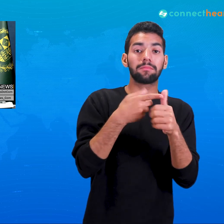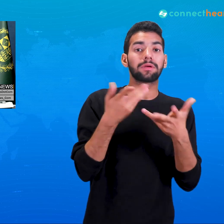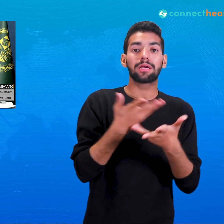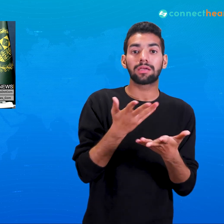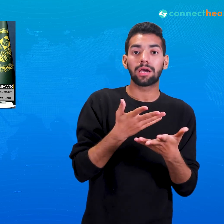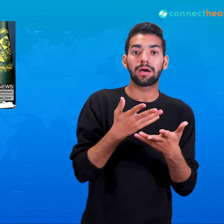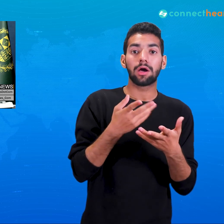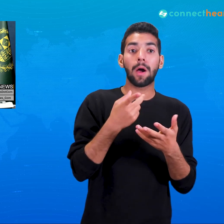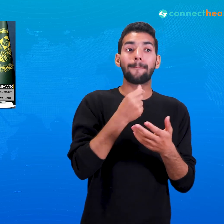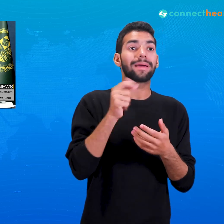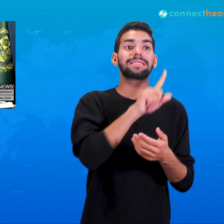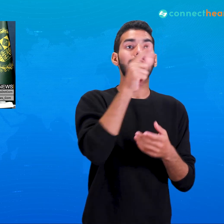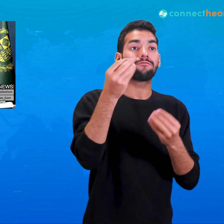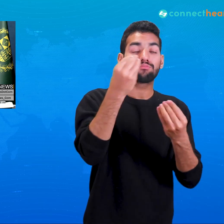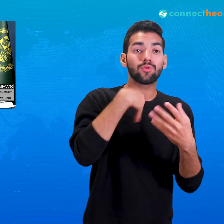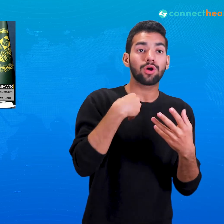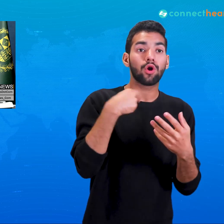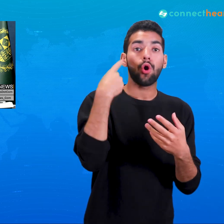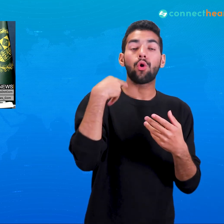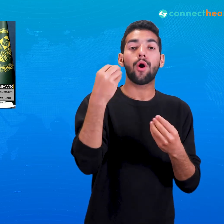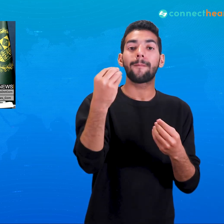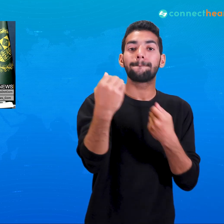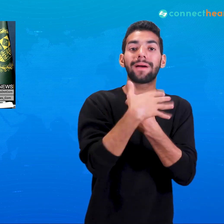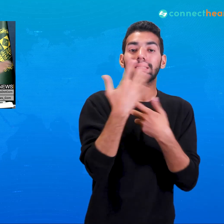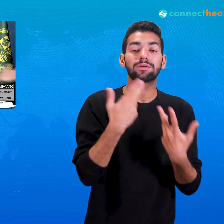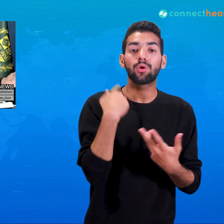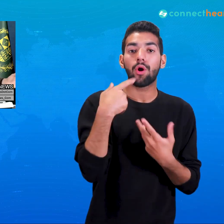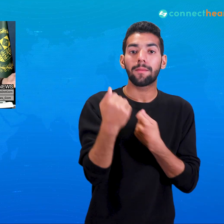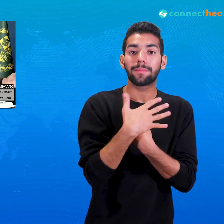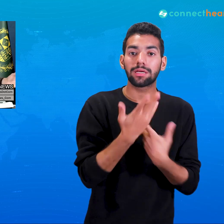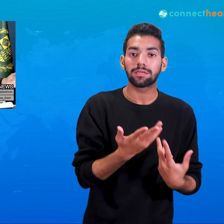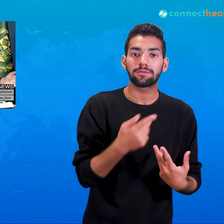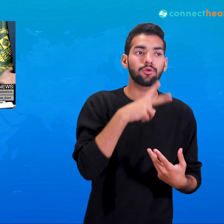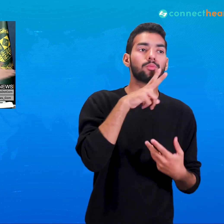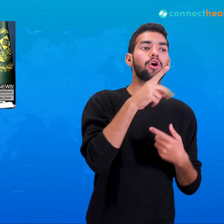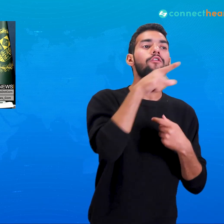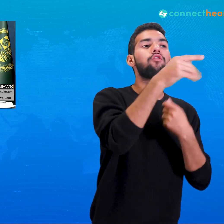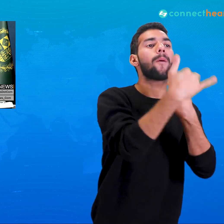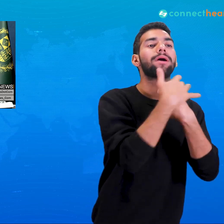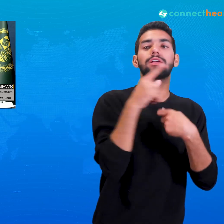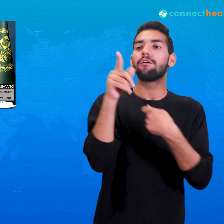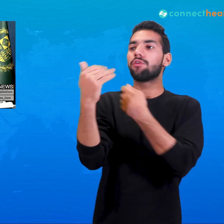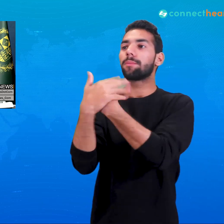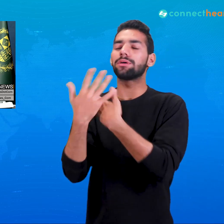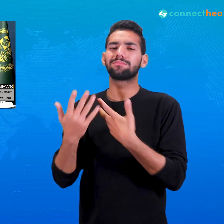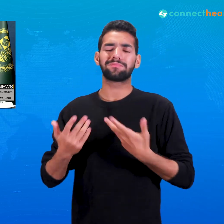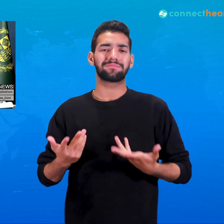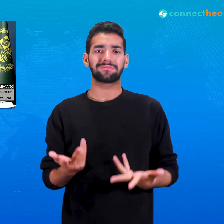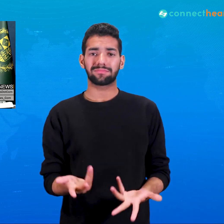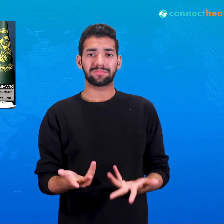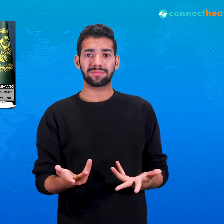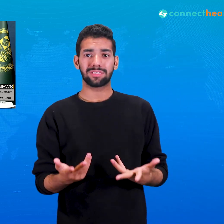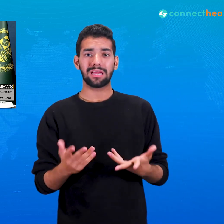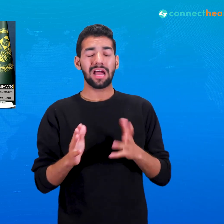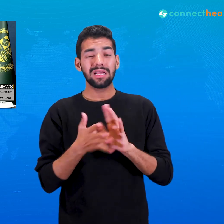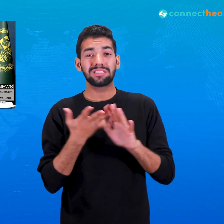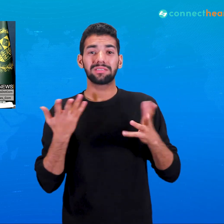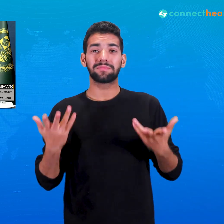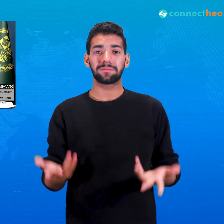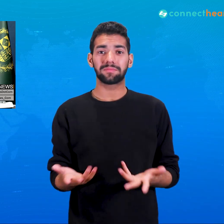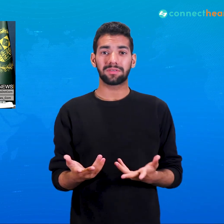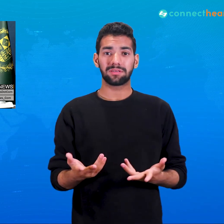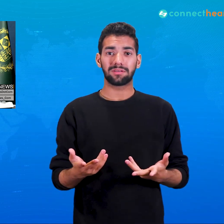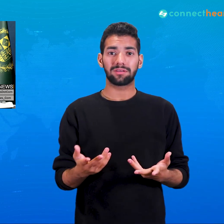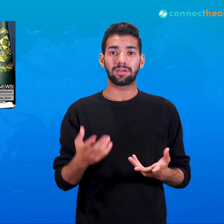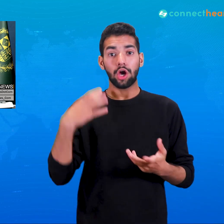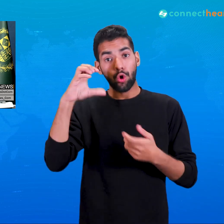جدھر ٹیز لگی ہوئی, جی پیسے کدھر سے آ رہے ہیں, وہ کوئی چینی والا ہے, کوئی پتہ نہیں فلودہ والا ہے, جو کبھی ملک سے باہر نہیں گئے, وہ